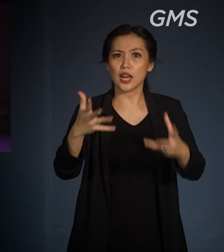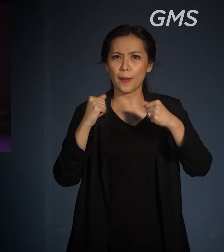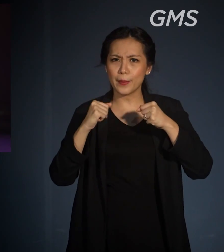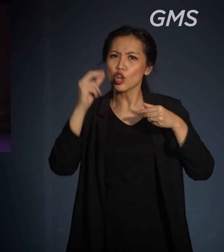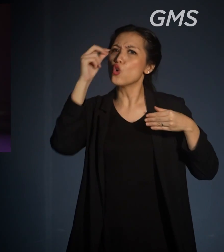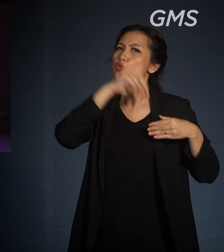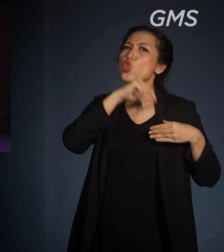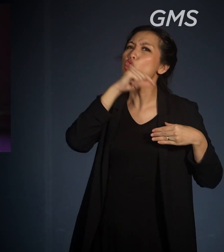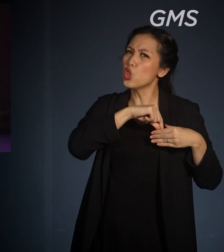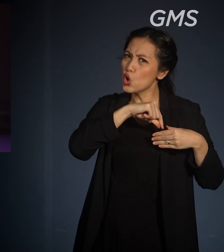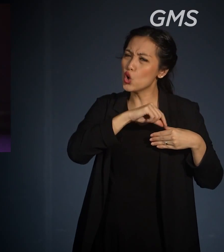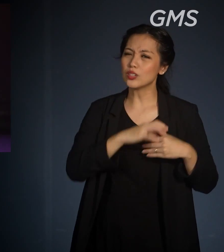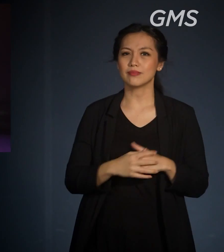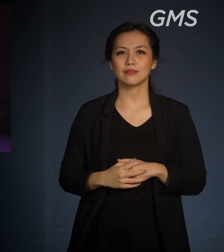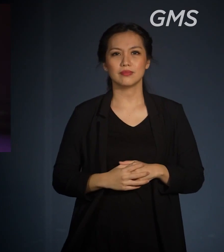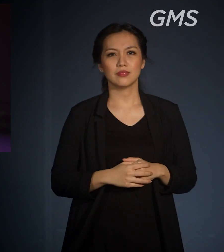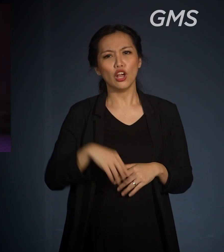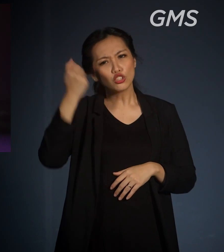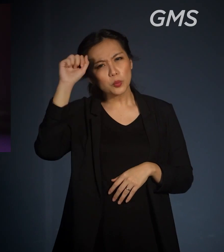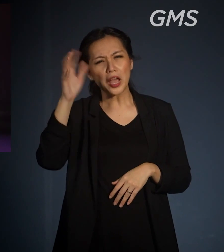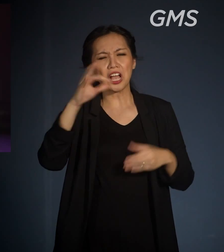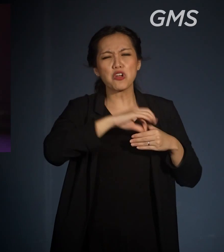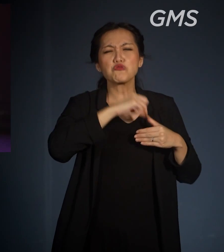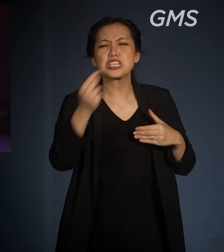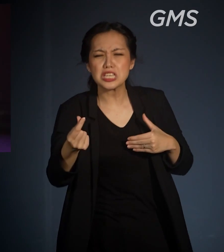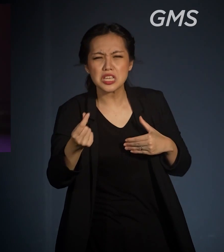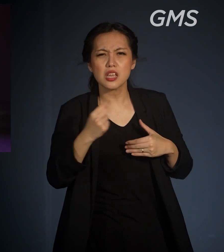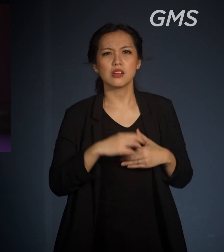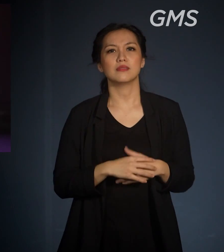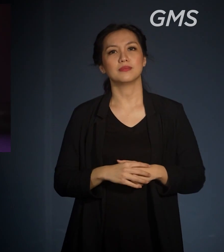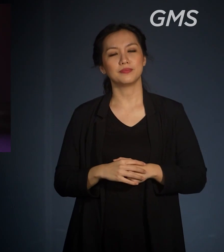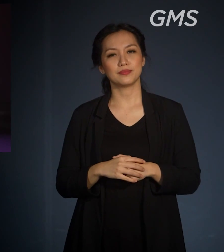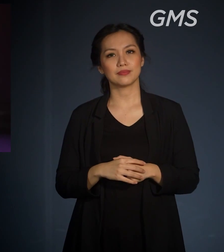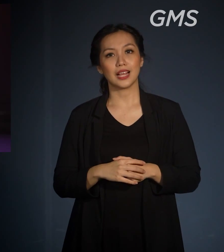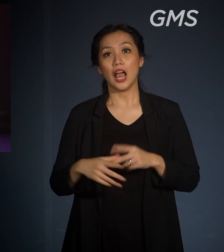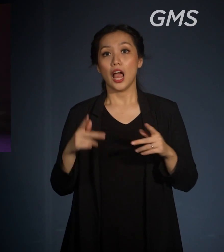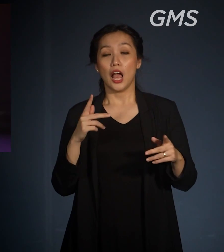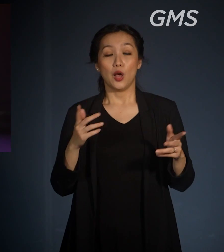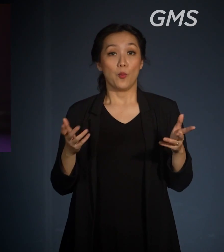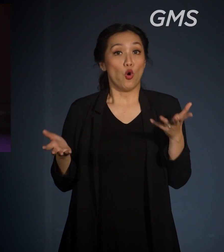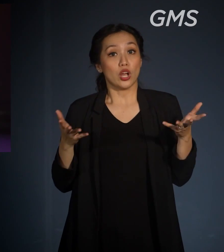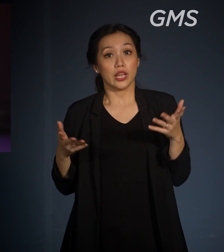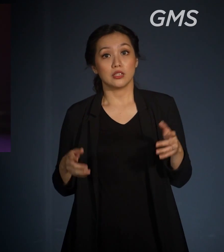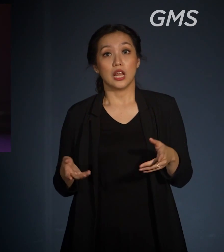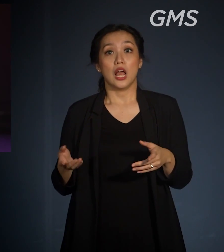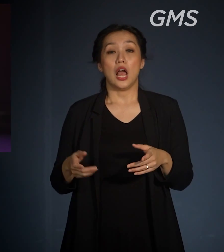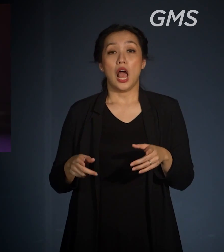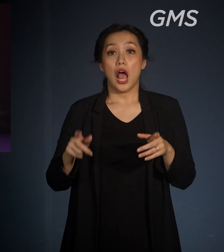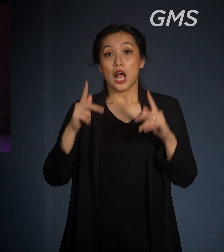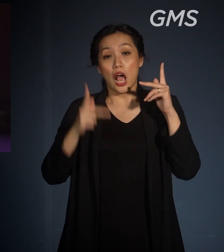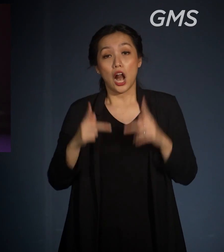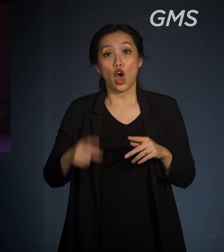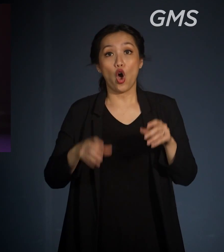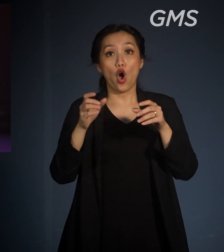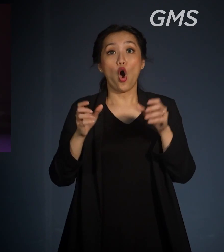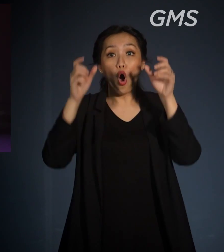supaya aku tidak rugi, supaya orang itu paling tidak kalau dia kembalikan, dia bisa kembalikan